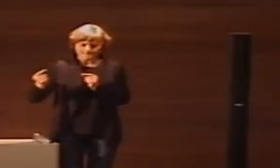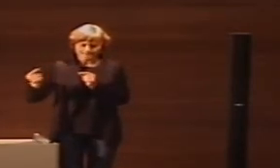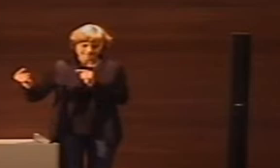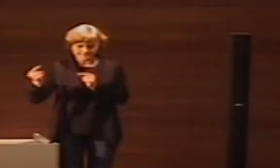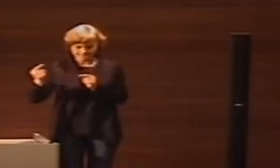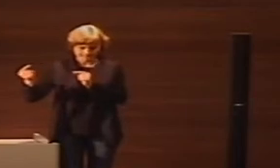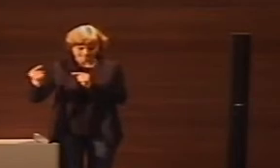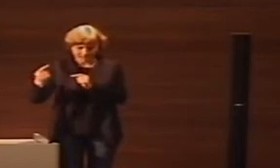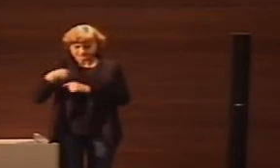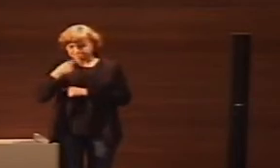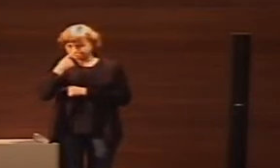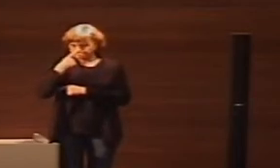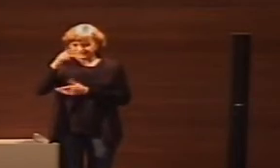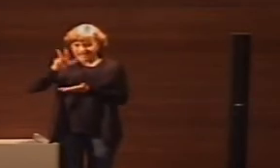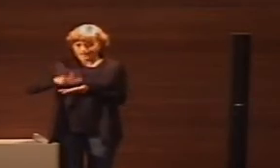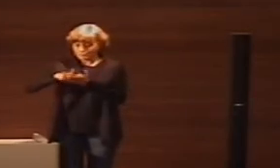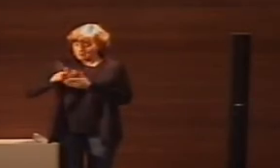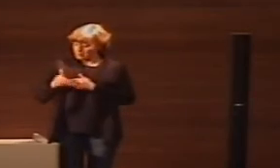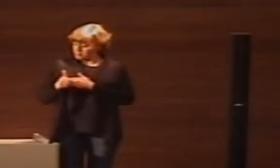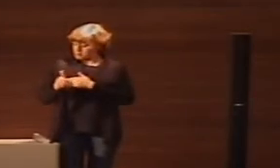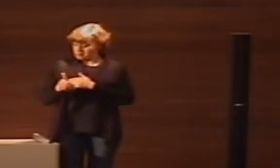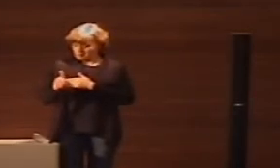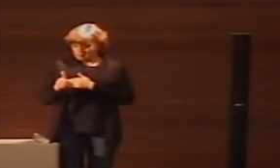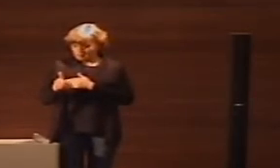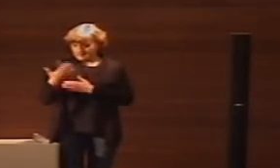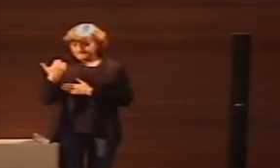ya su aprobación en las próximas semanas.